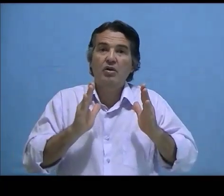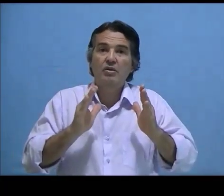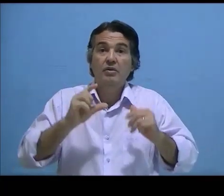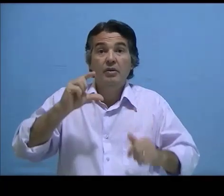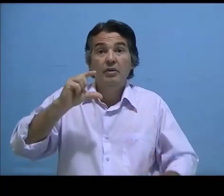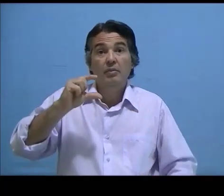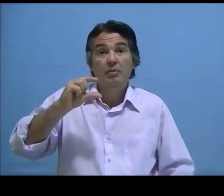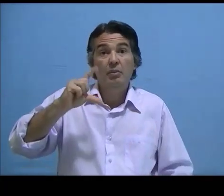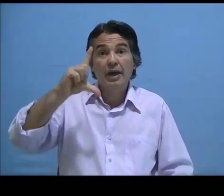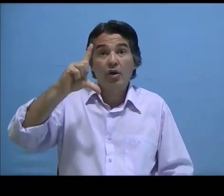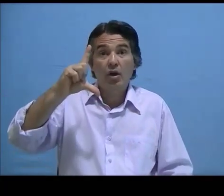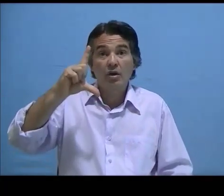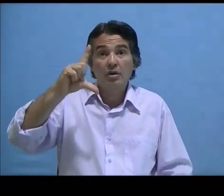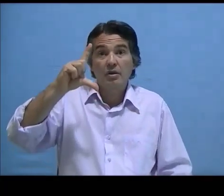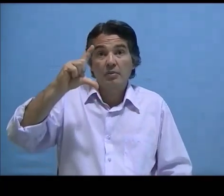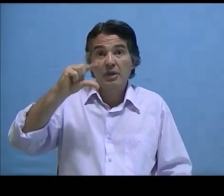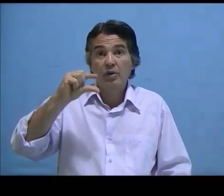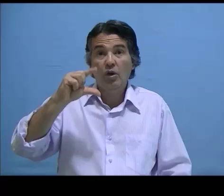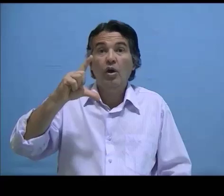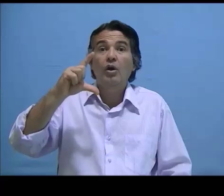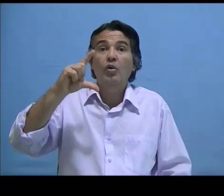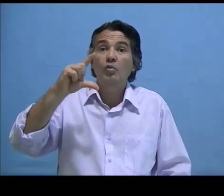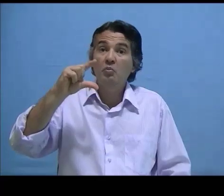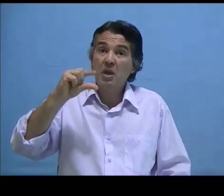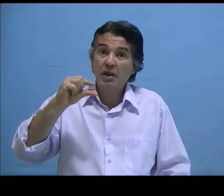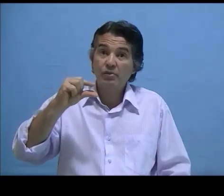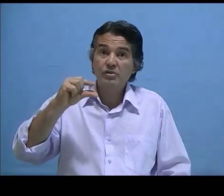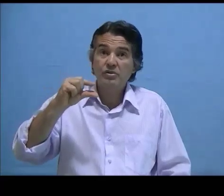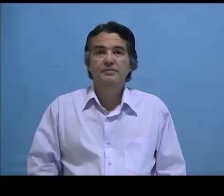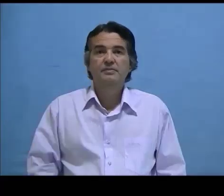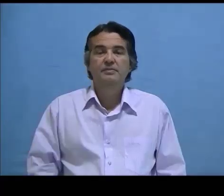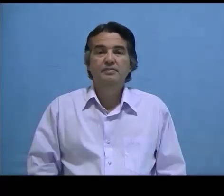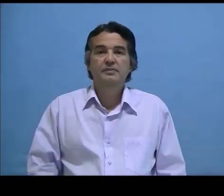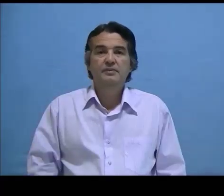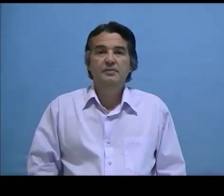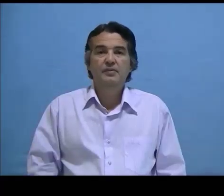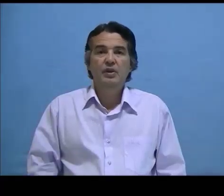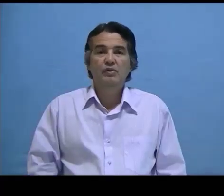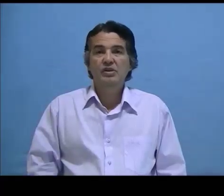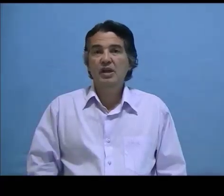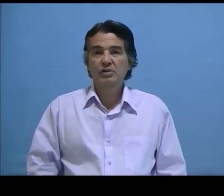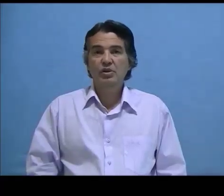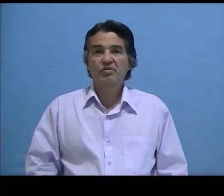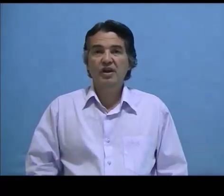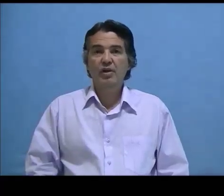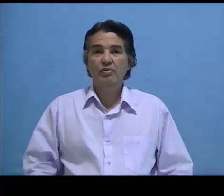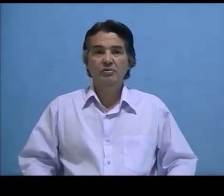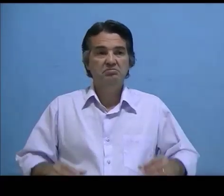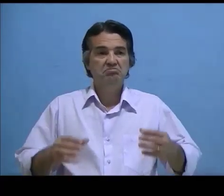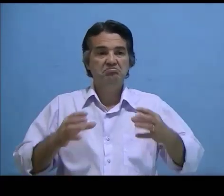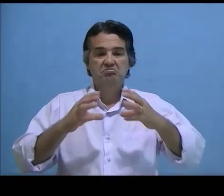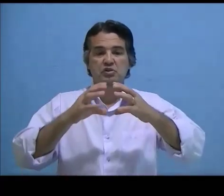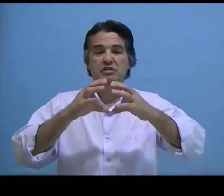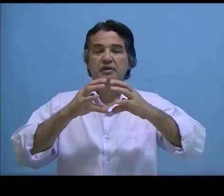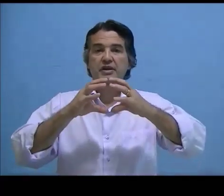menor, maior, menor ou menos. Sinal de oval você